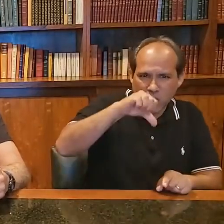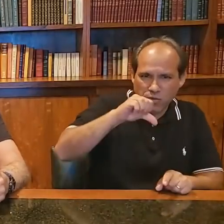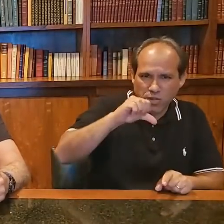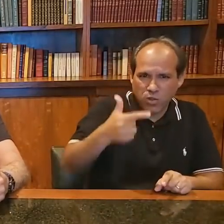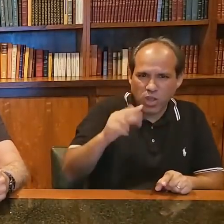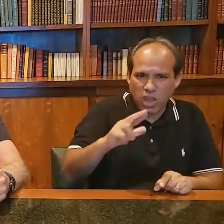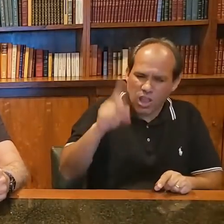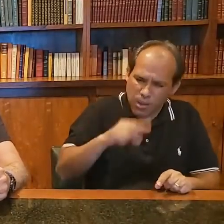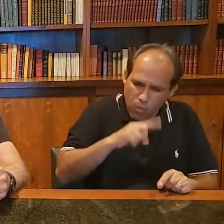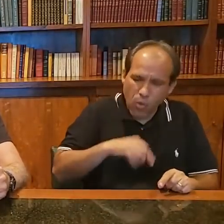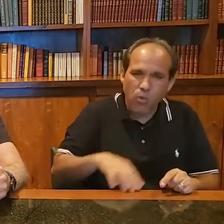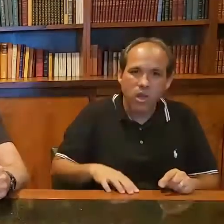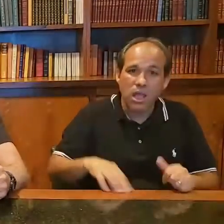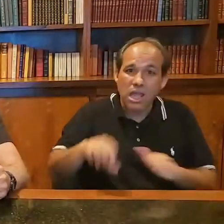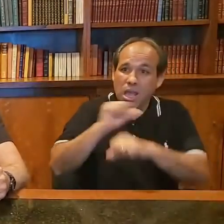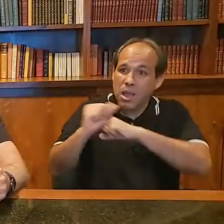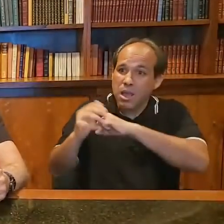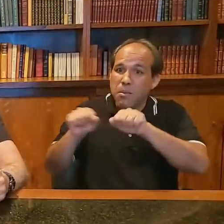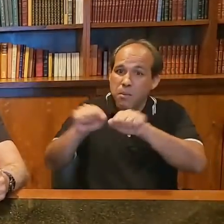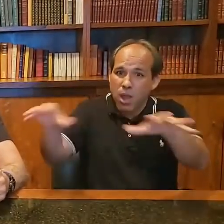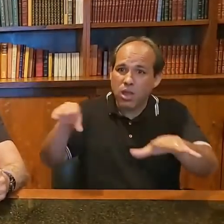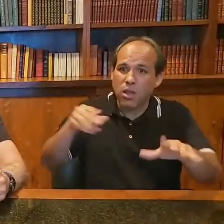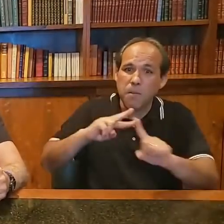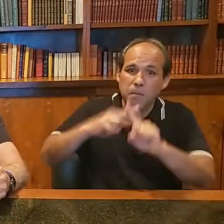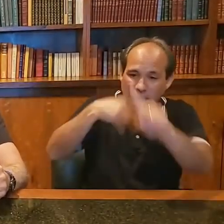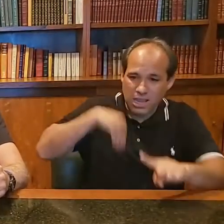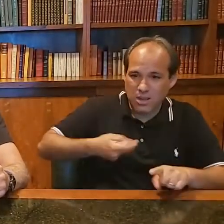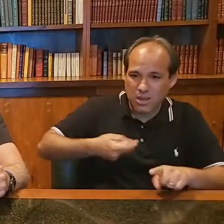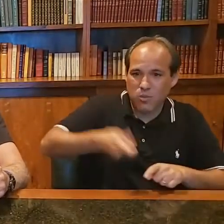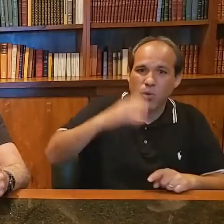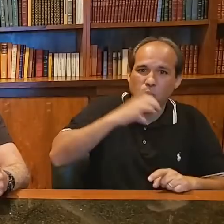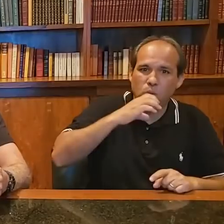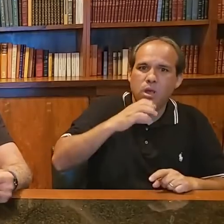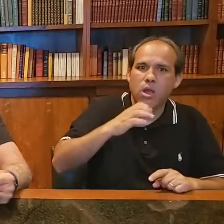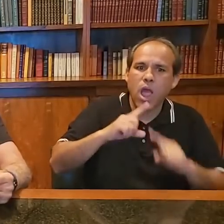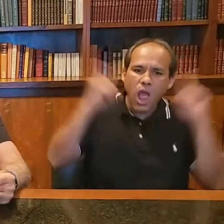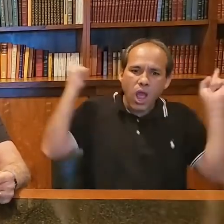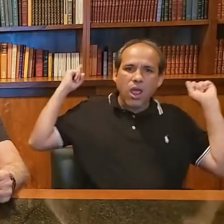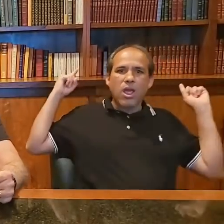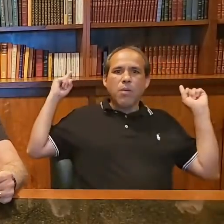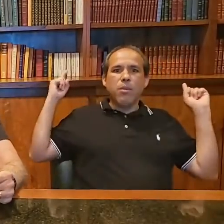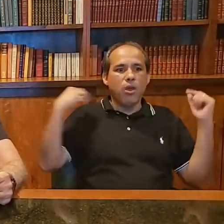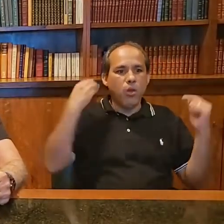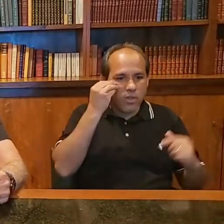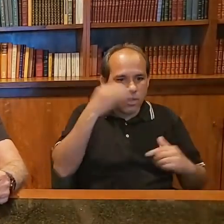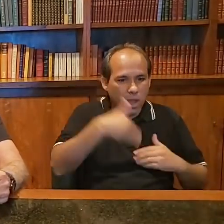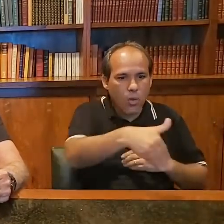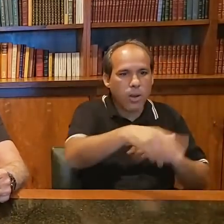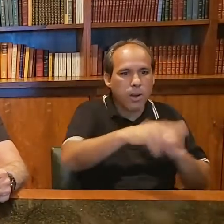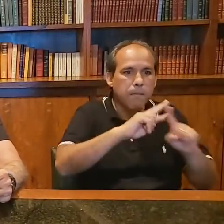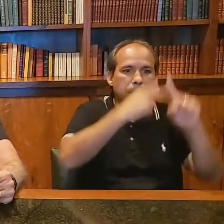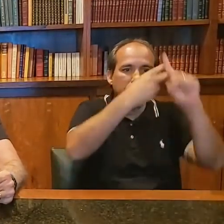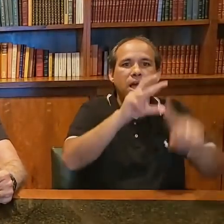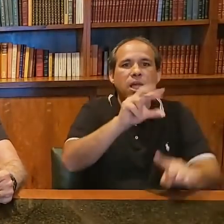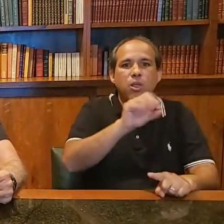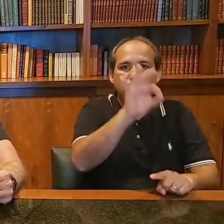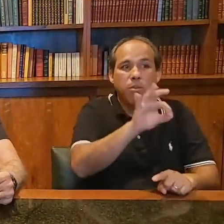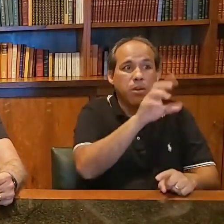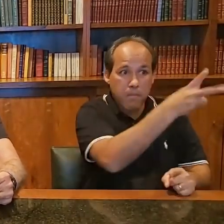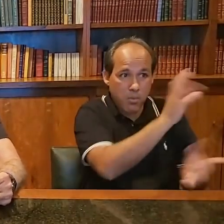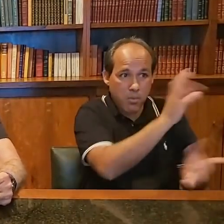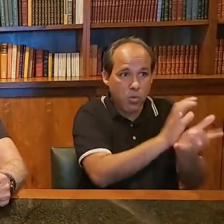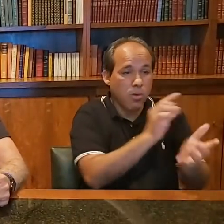para aumentar esse valor. Pretendemos chegar aí, dar pelo menos 50%. Está lá, estamos com o Paulo Guedes discutindo esse